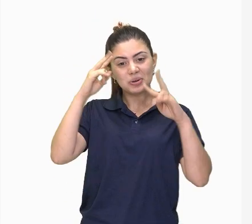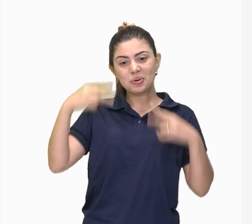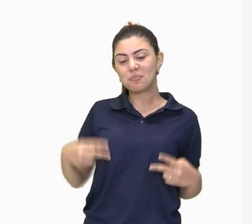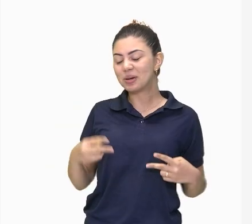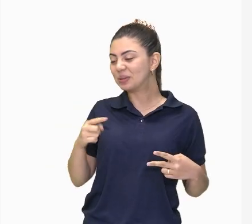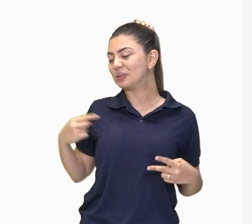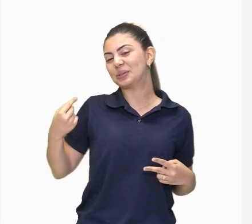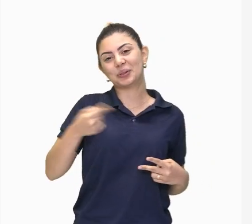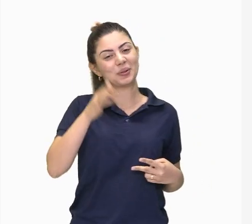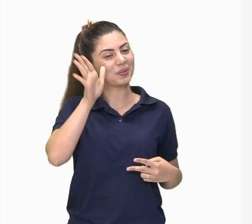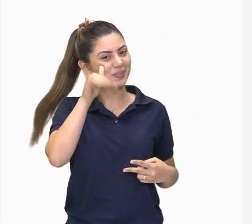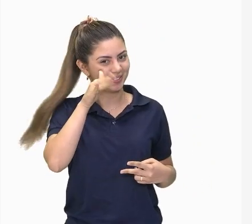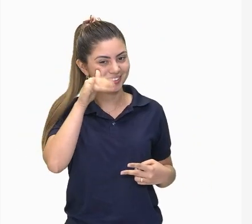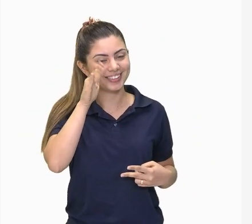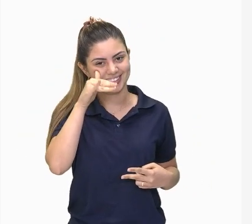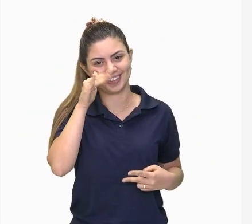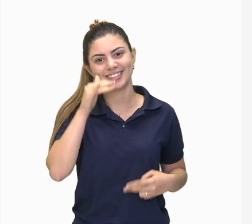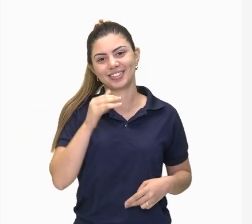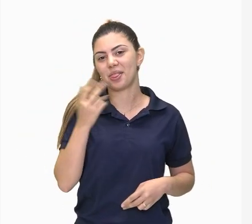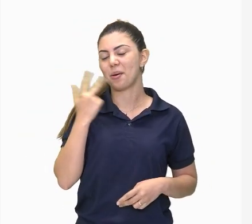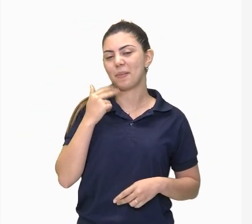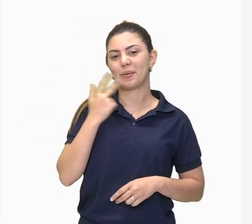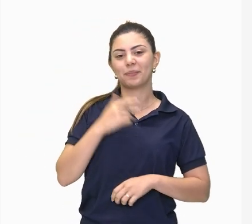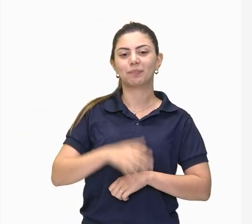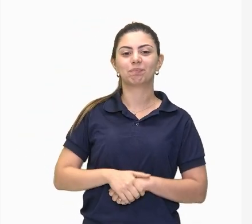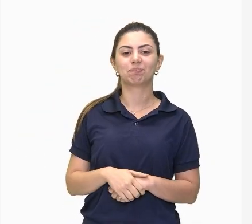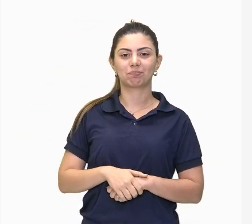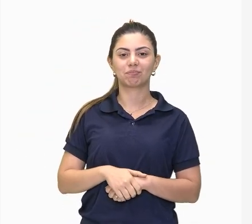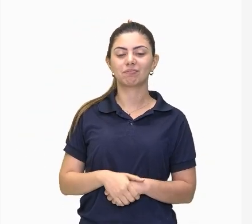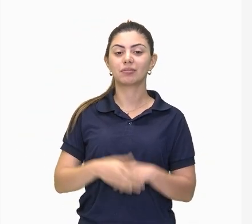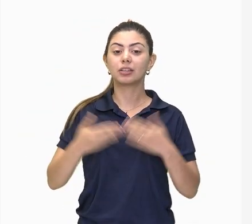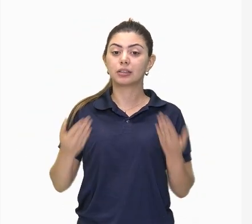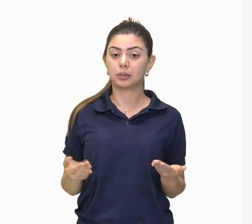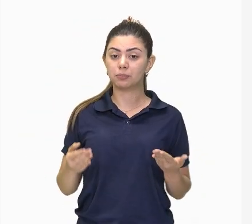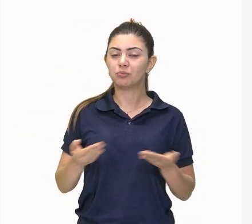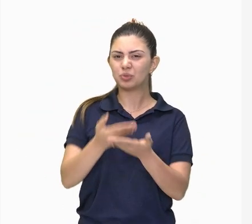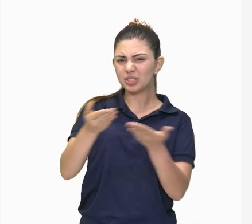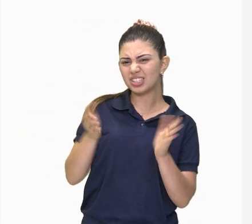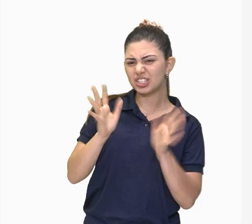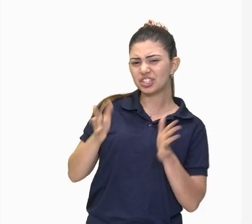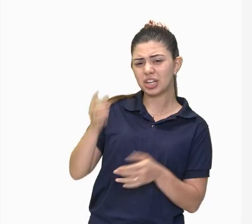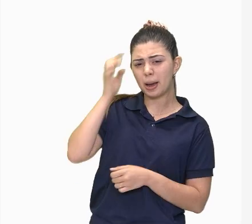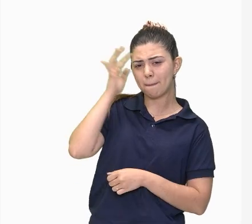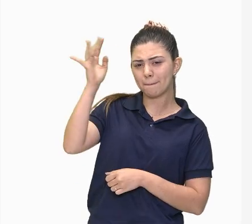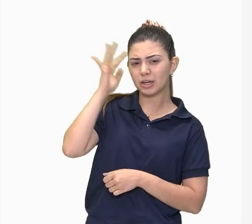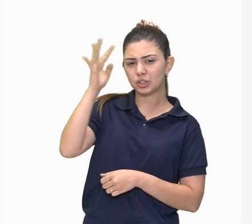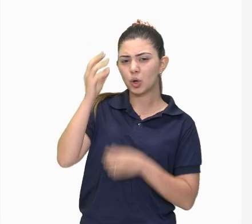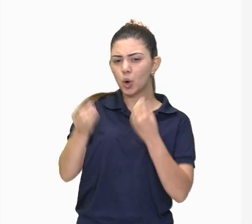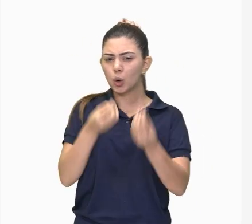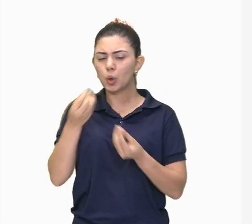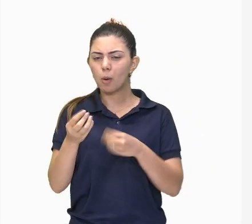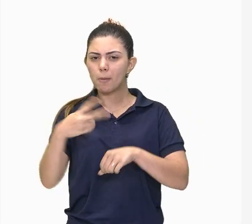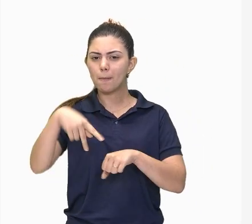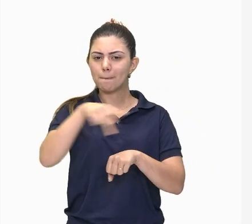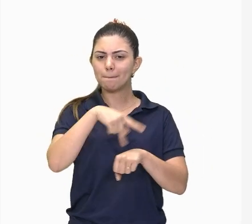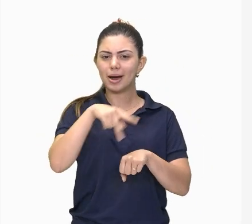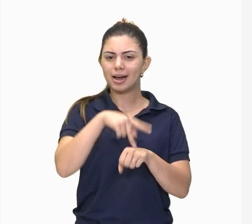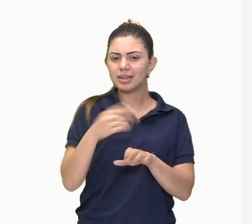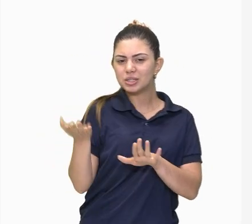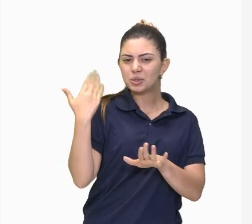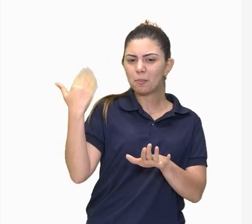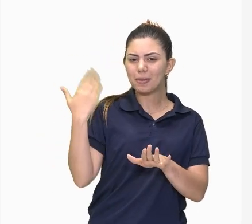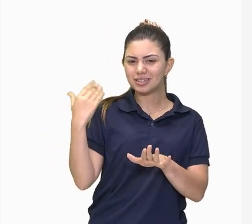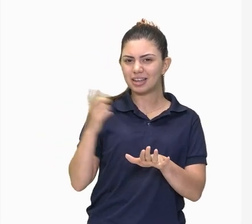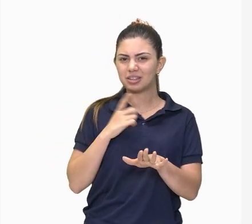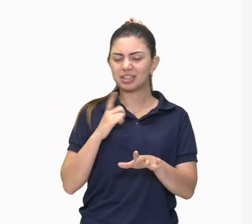é um ser curioso por natureza. Pensando nisso, você já imaginou como era nosso país na época